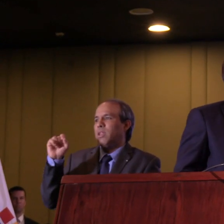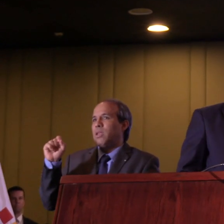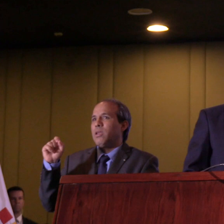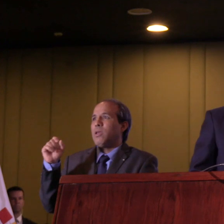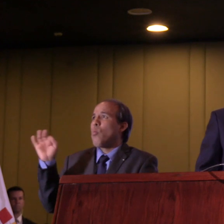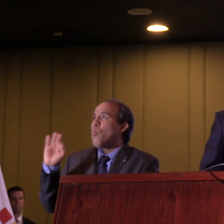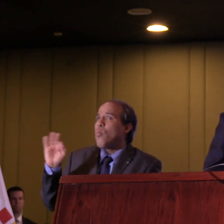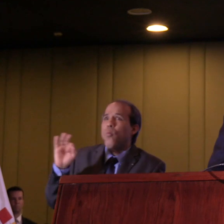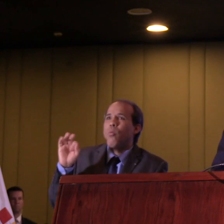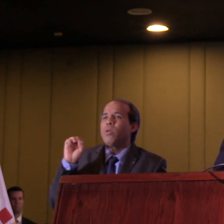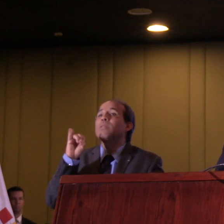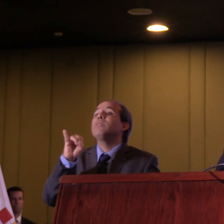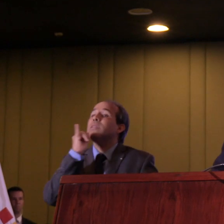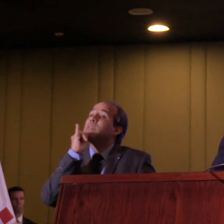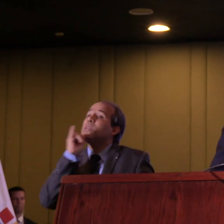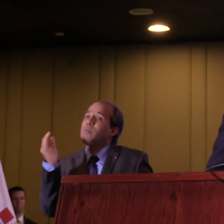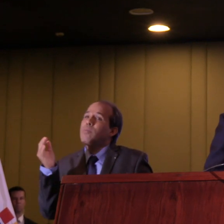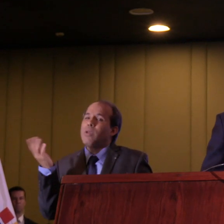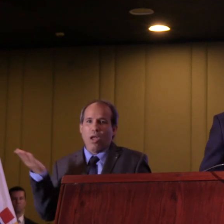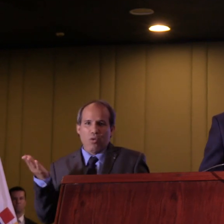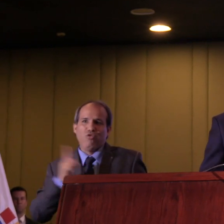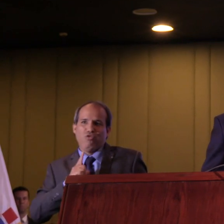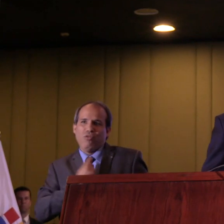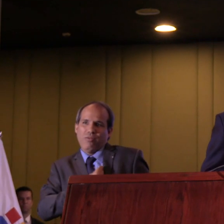Aqui, Itaipu Binacional.